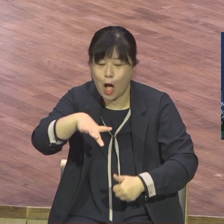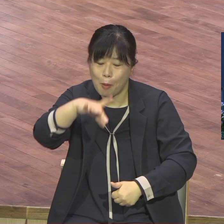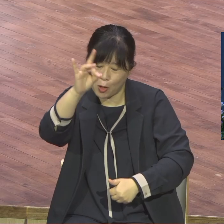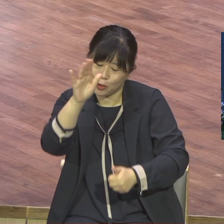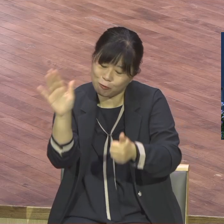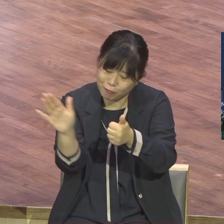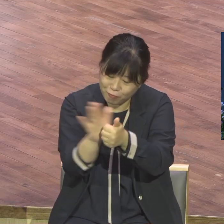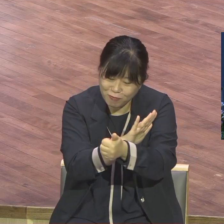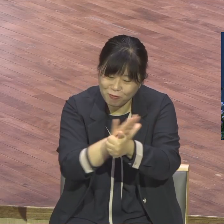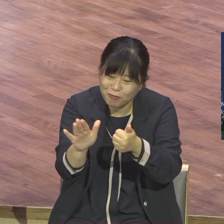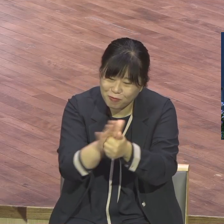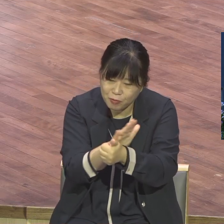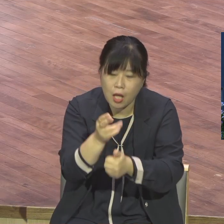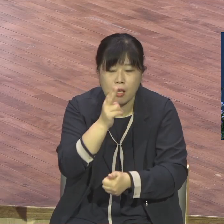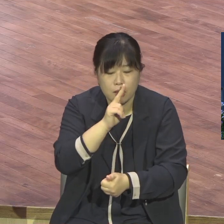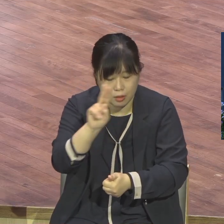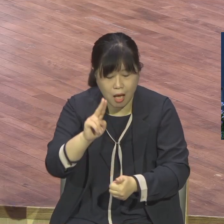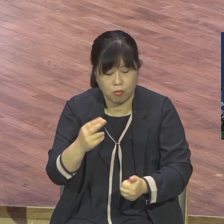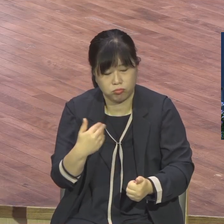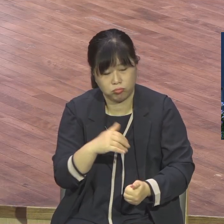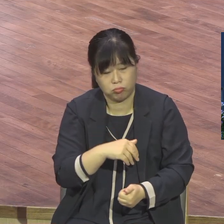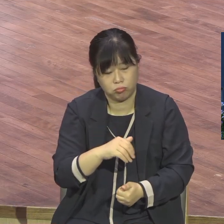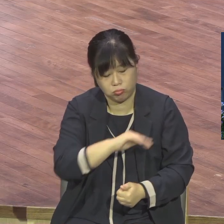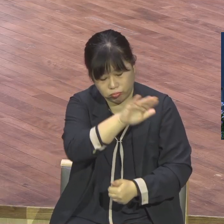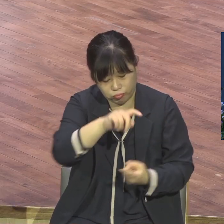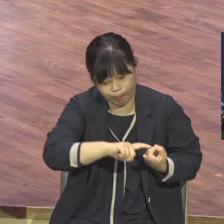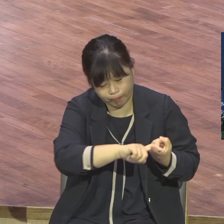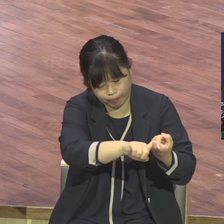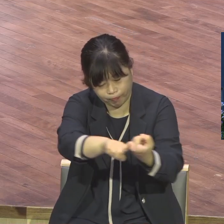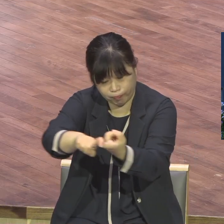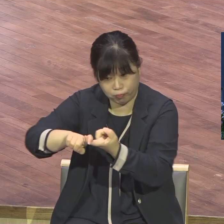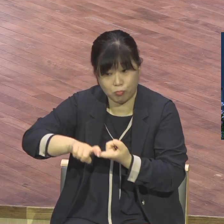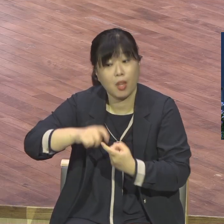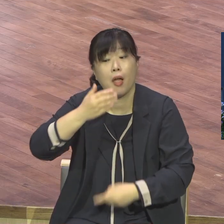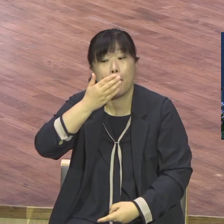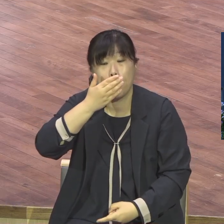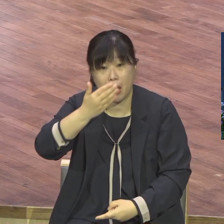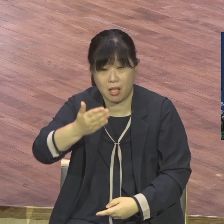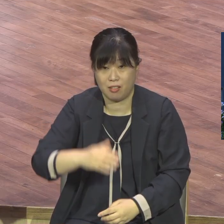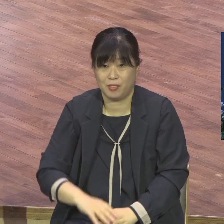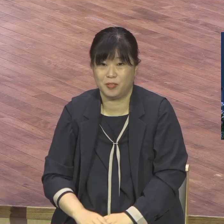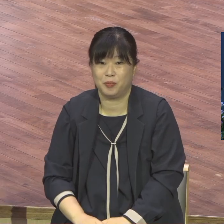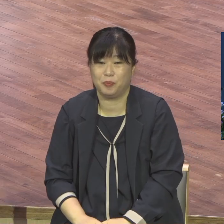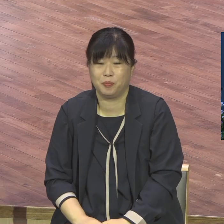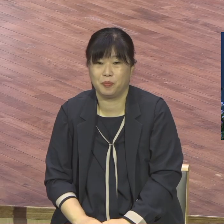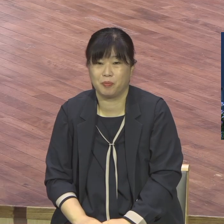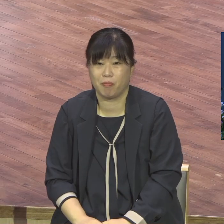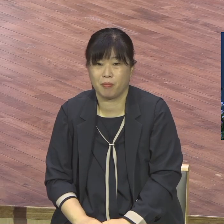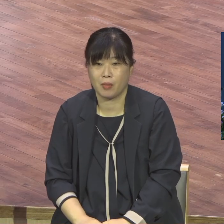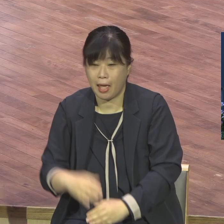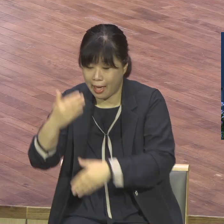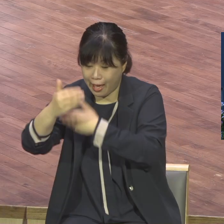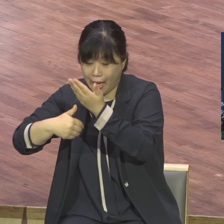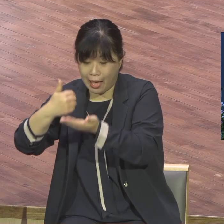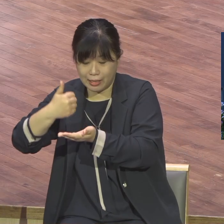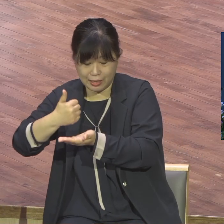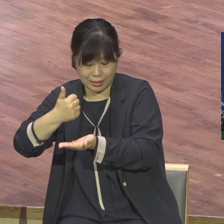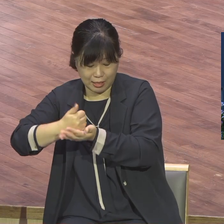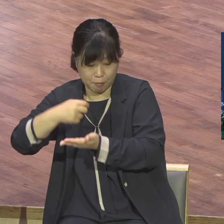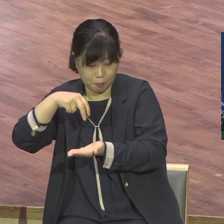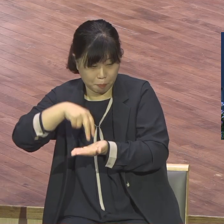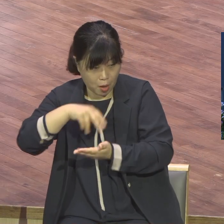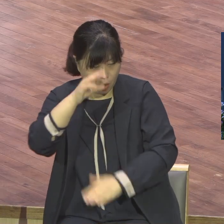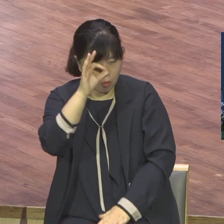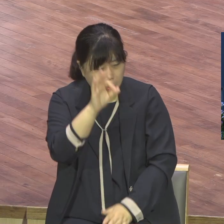함께하는 이런 마음과 이런 삶을 하나님이 위에서 보시면서 그 사람을 하나님이